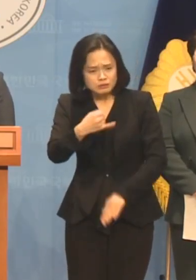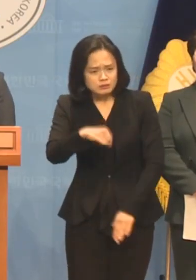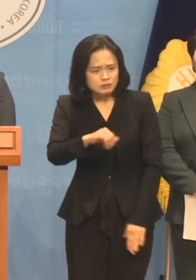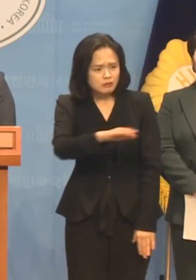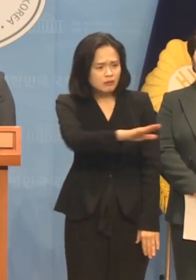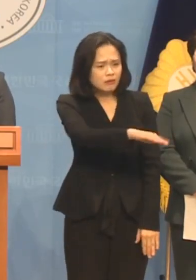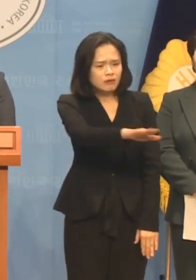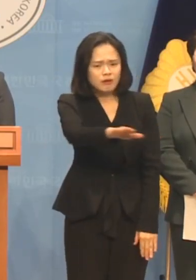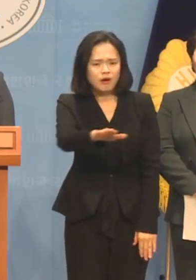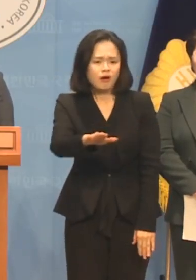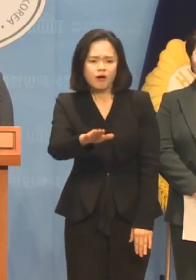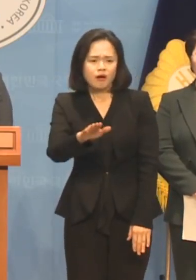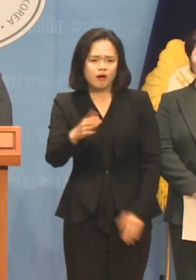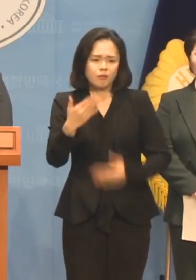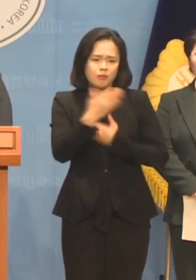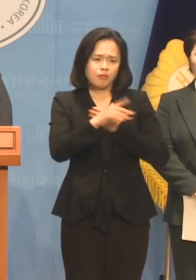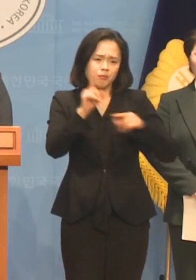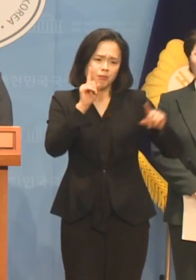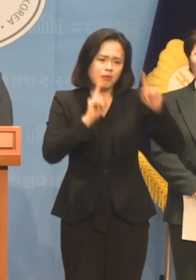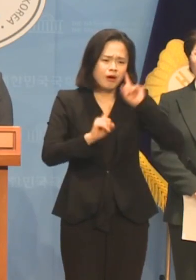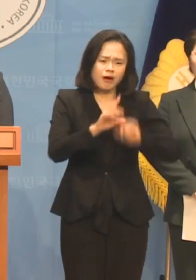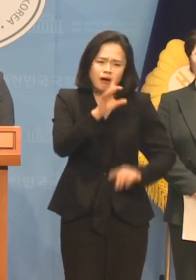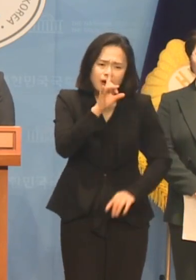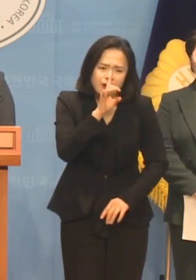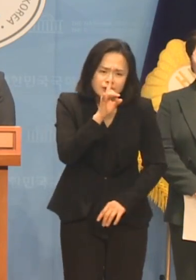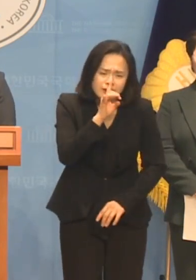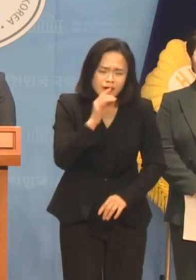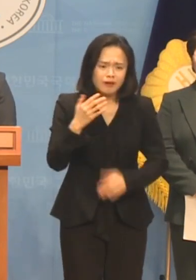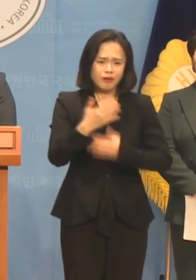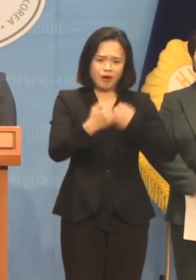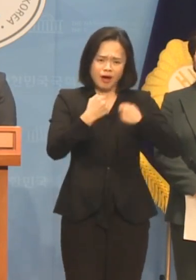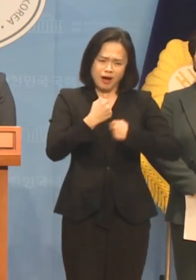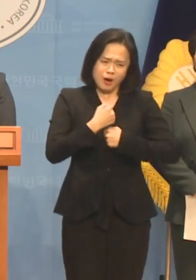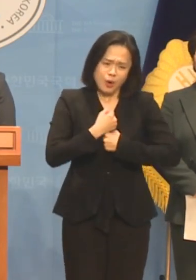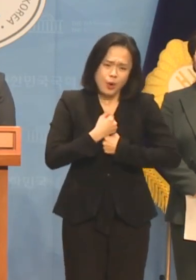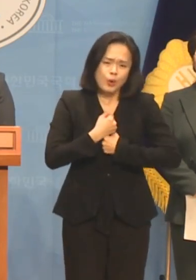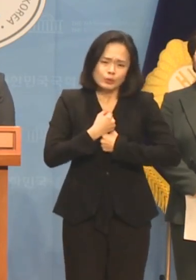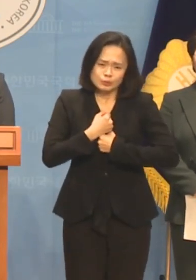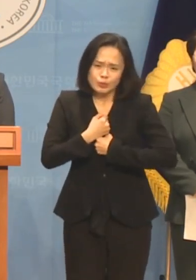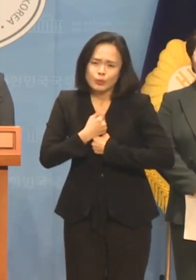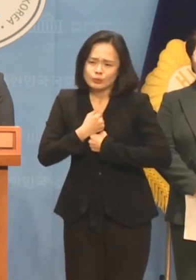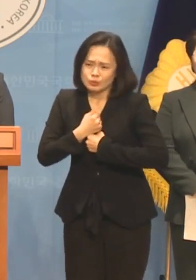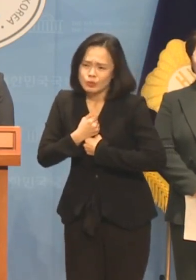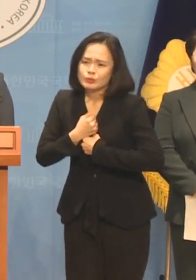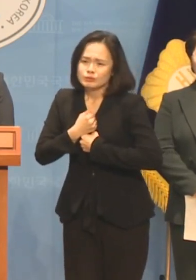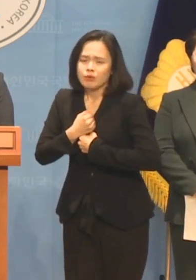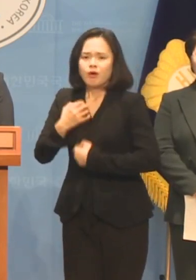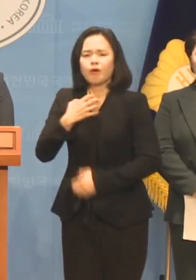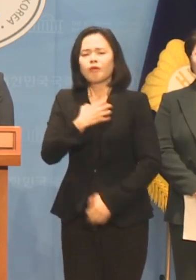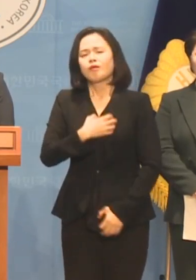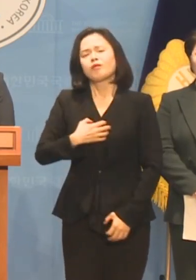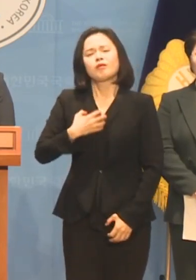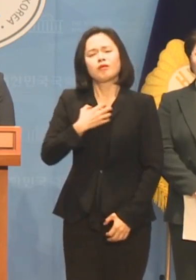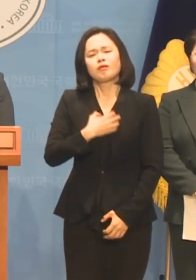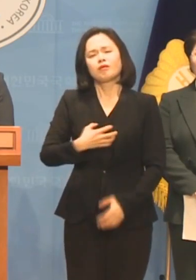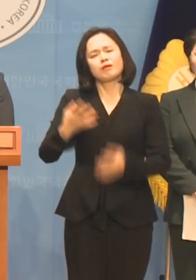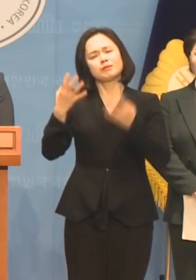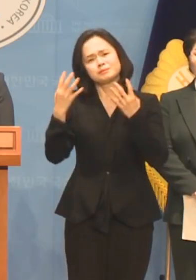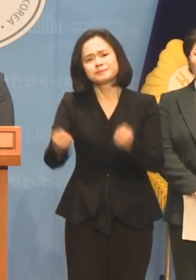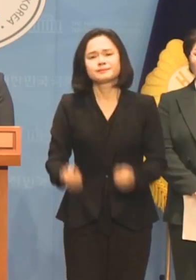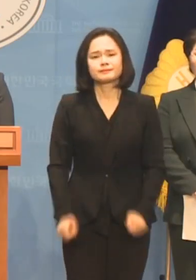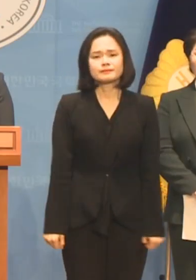되고 몸 조심하라라고 피를 토하는 심정으로 다짐시키고 또 다짐시켰음을 우리는